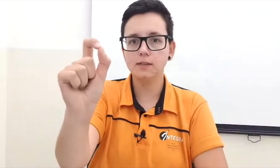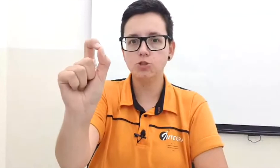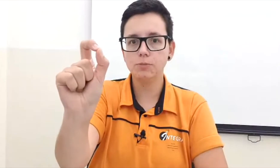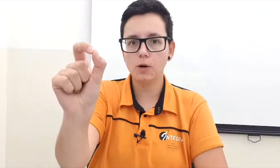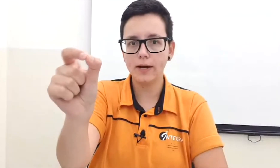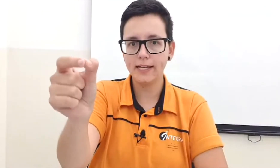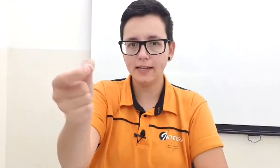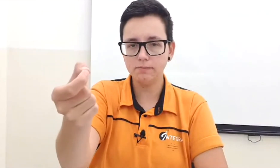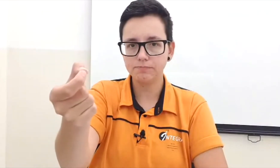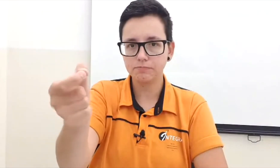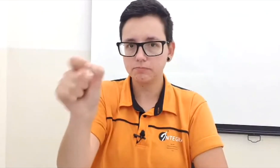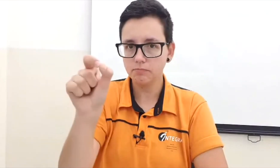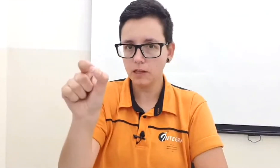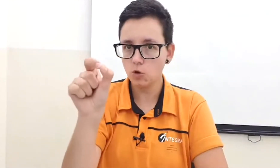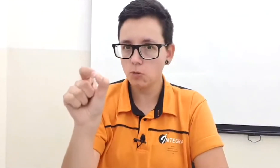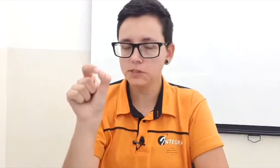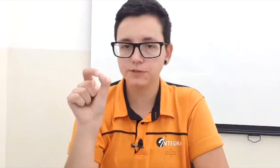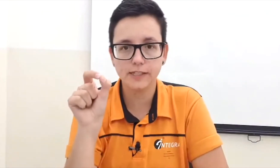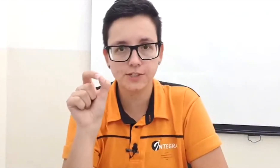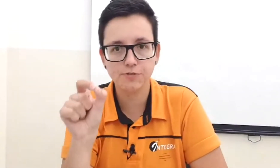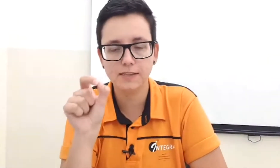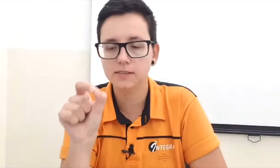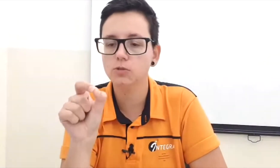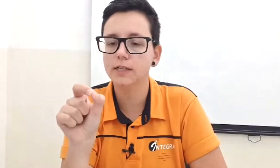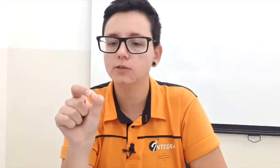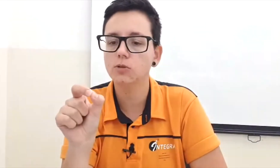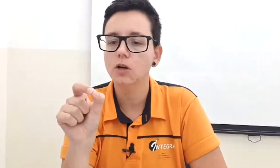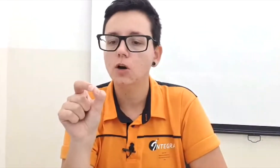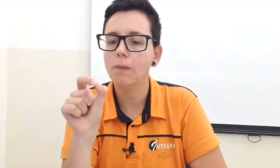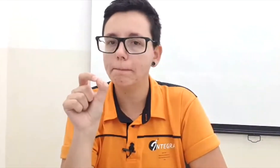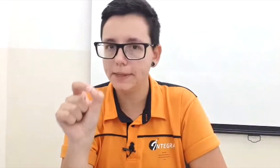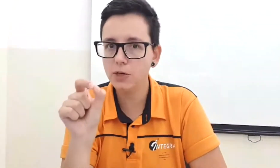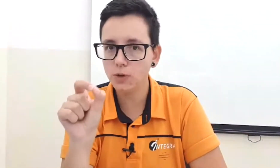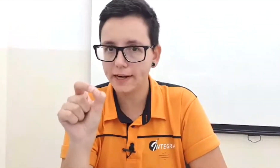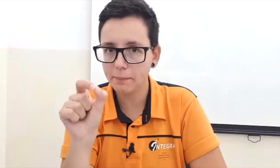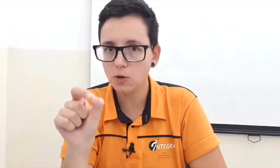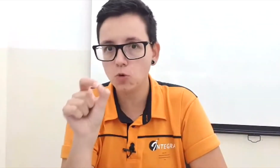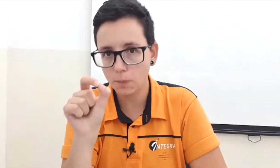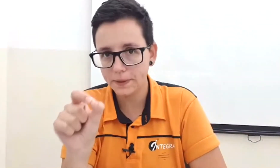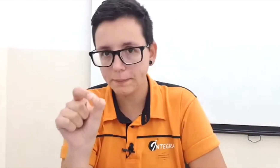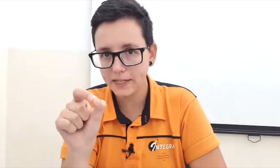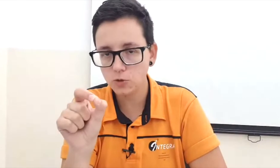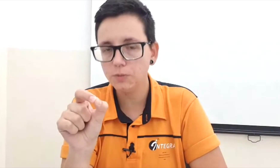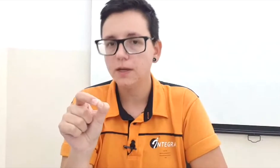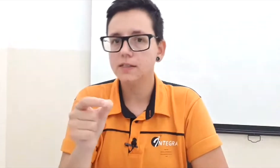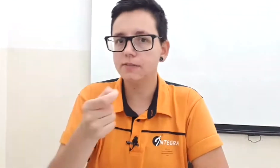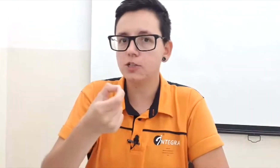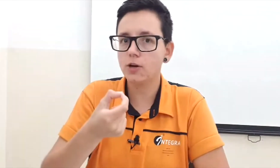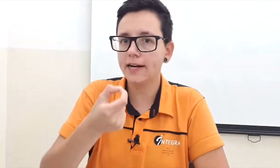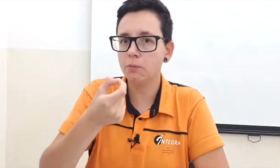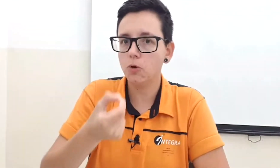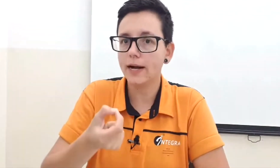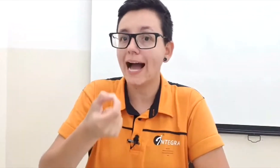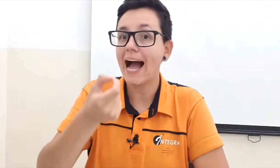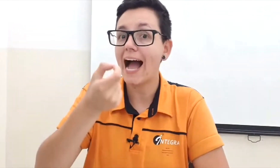de mão aqui, como se você estivesse segurando uma pílula na mão, um comprimido, você vai jogar na boca.